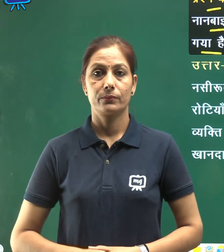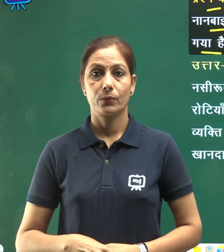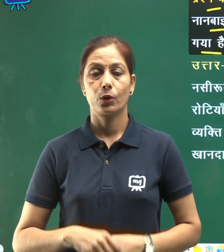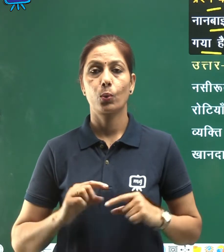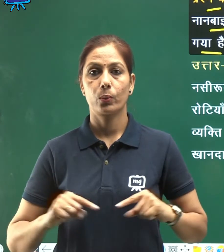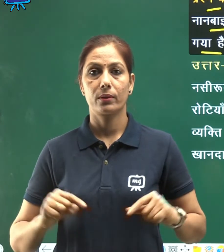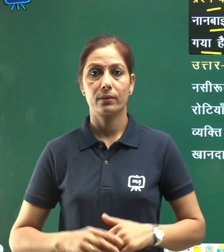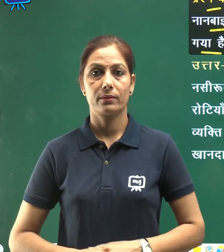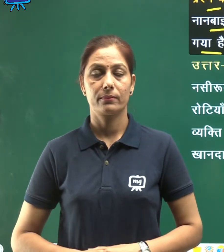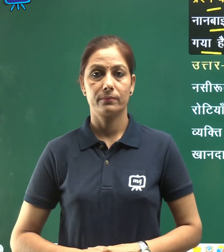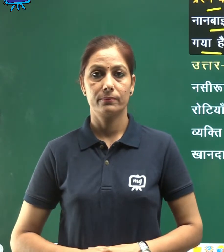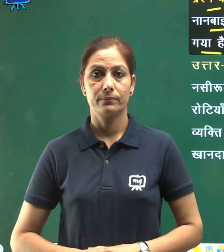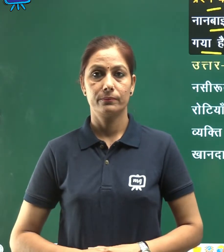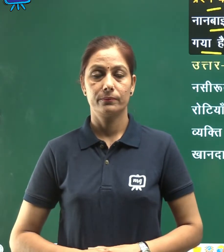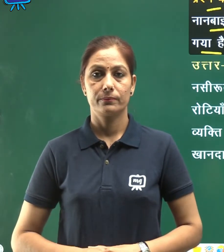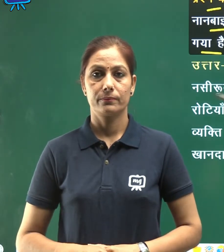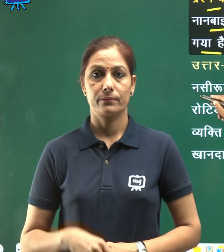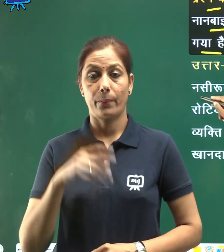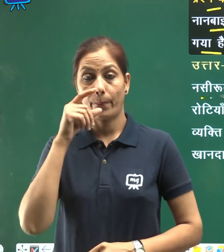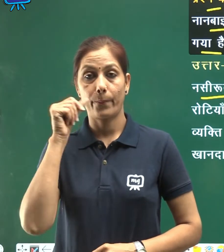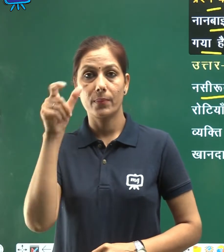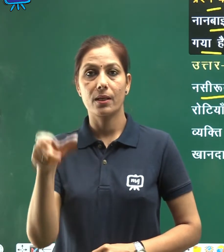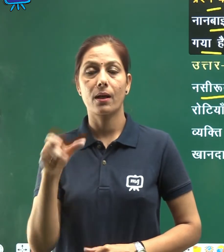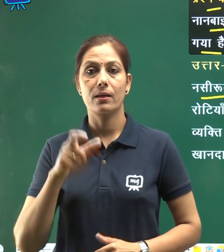क्योंकि मियां नसीरुद्दीन